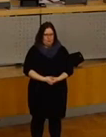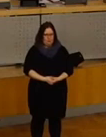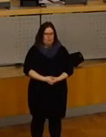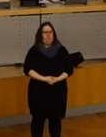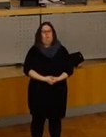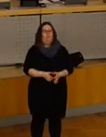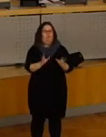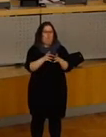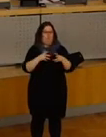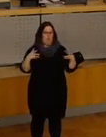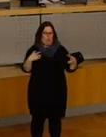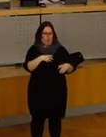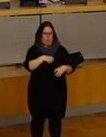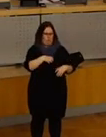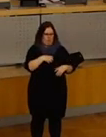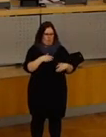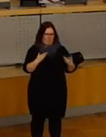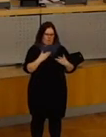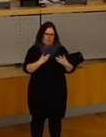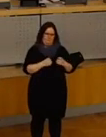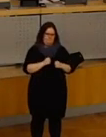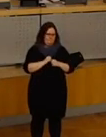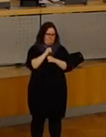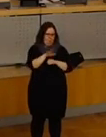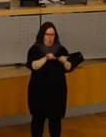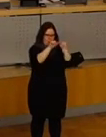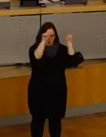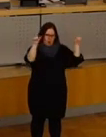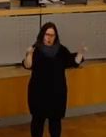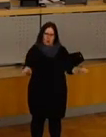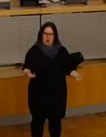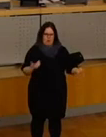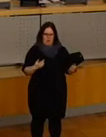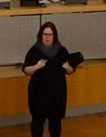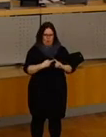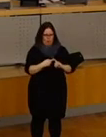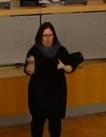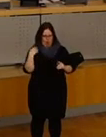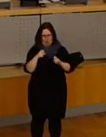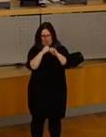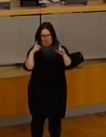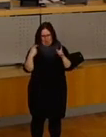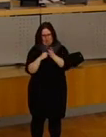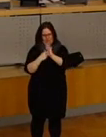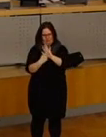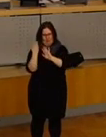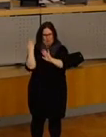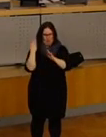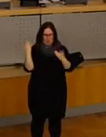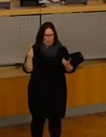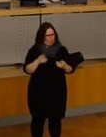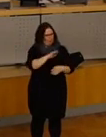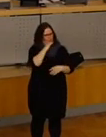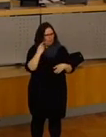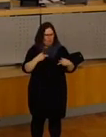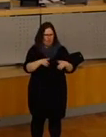großes problem in der stadt brazzaville ist der müll sie finden müll überall ich denke manche bilder zeigen als auch auf allen straßen